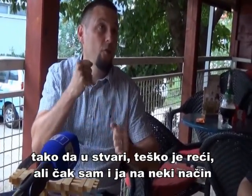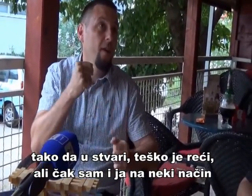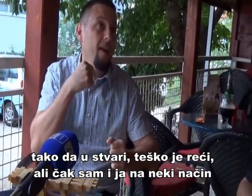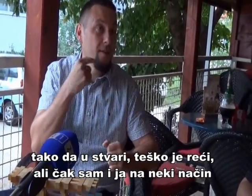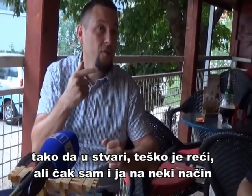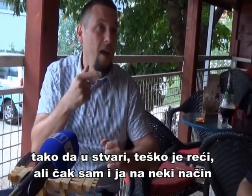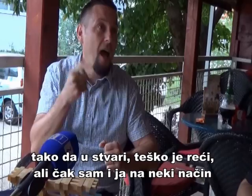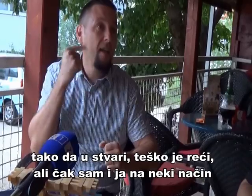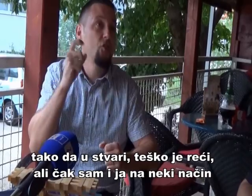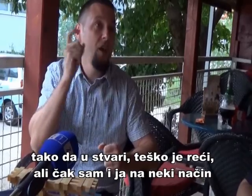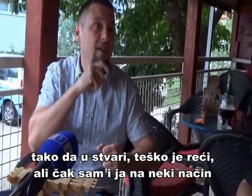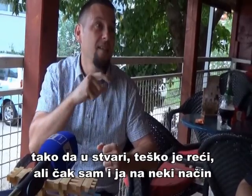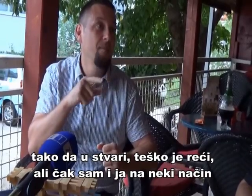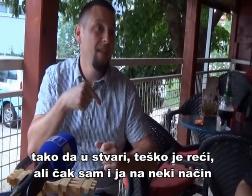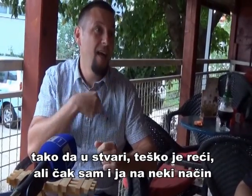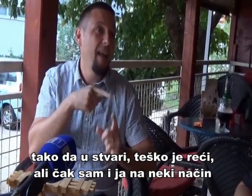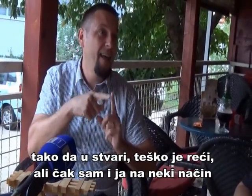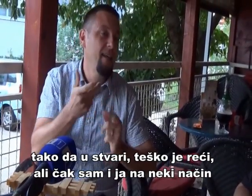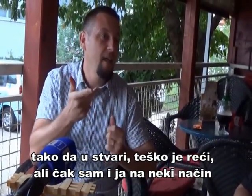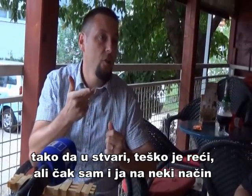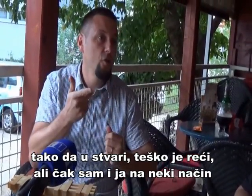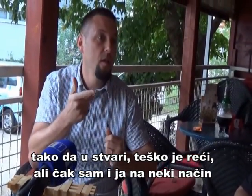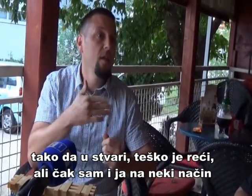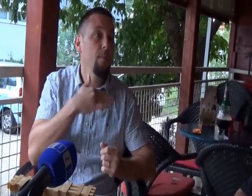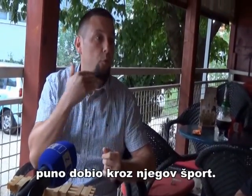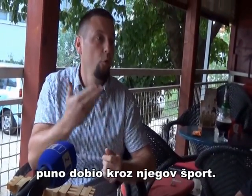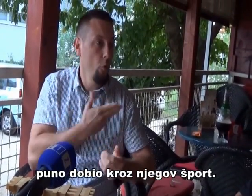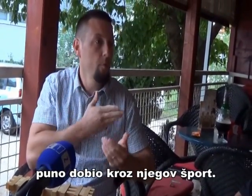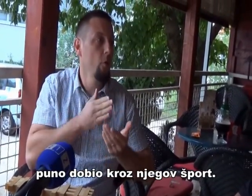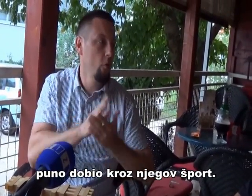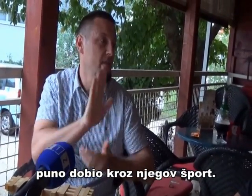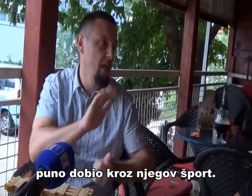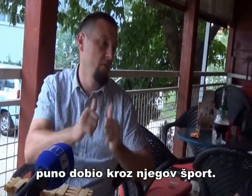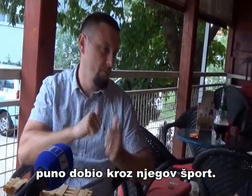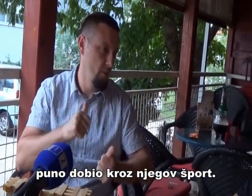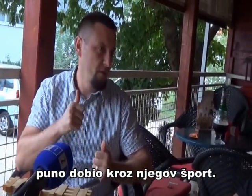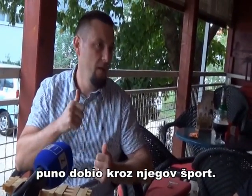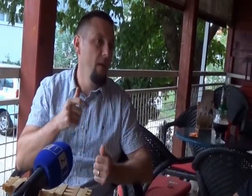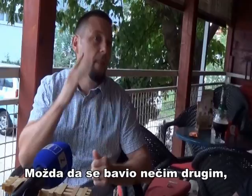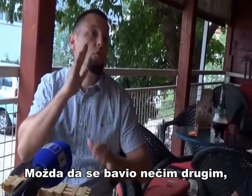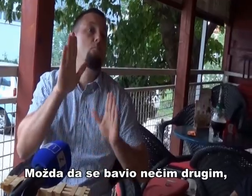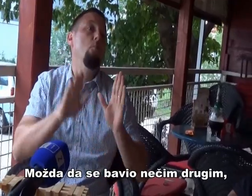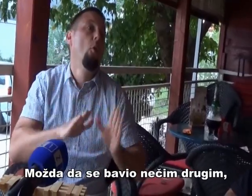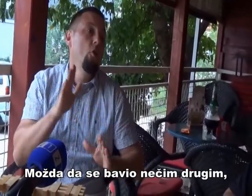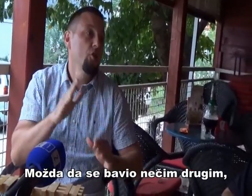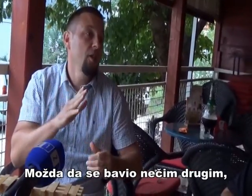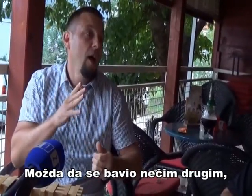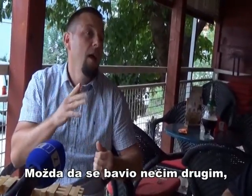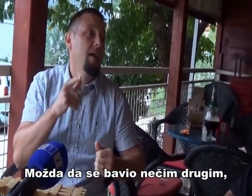je reći, ali čak sam ja na neki način i puno dobio kroz njegov sport. Znači, možda da